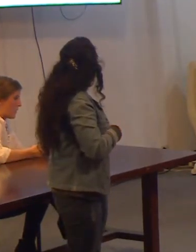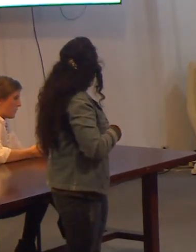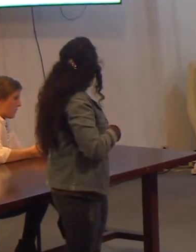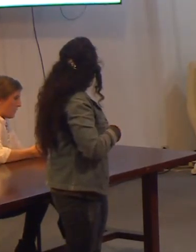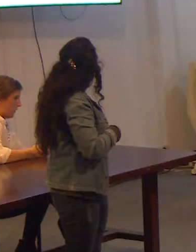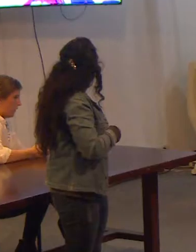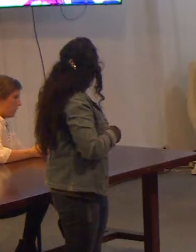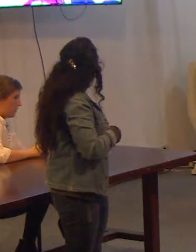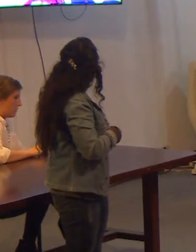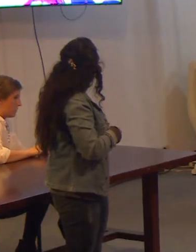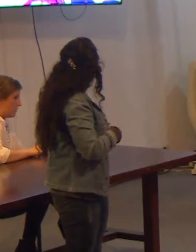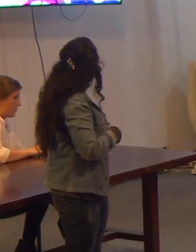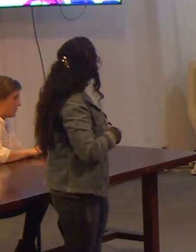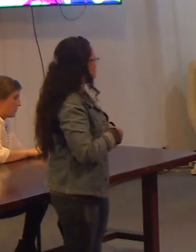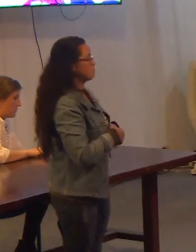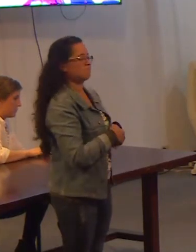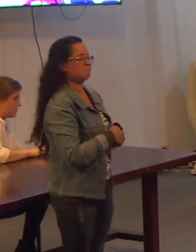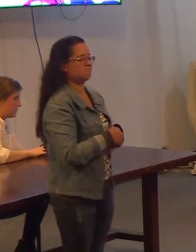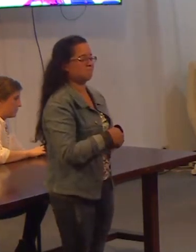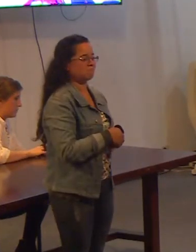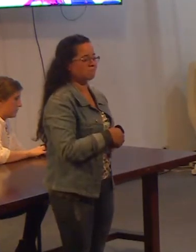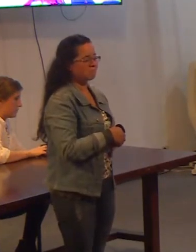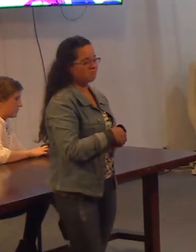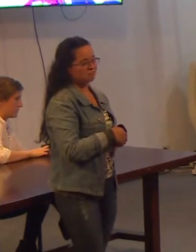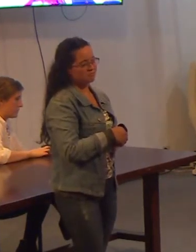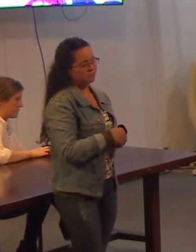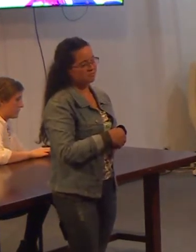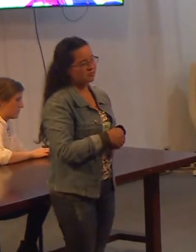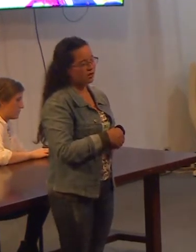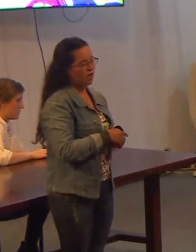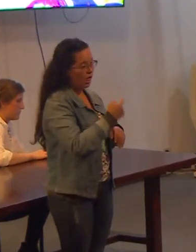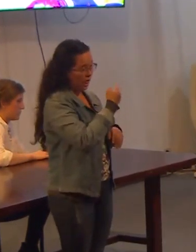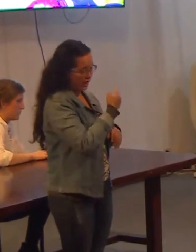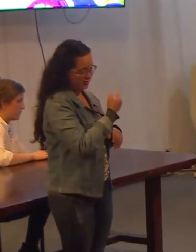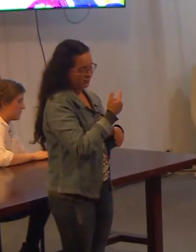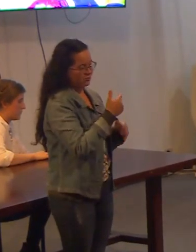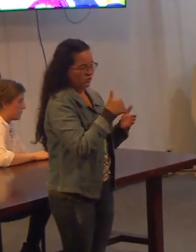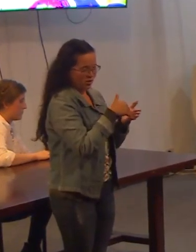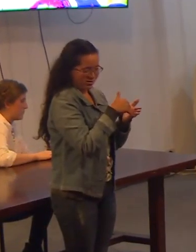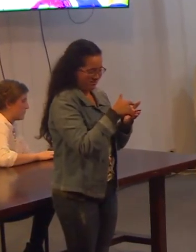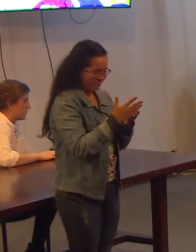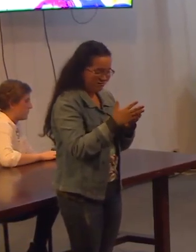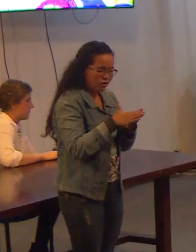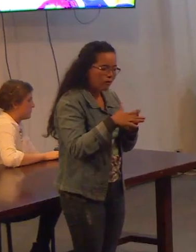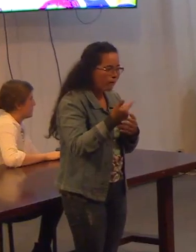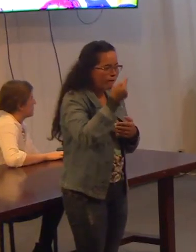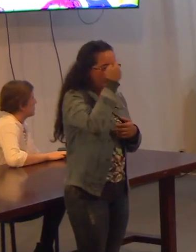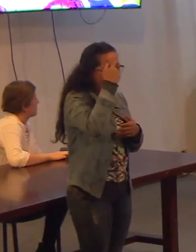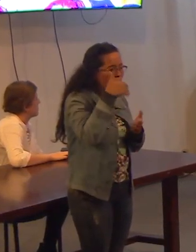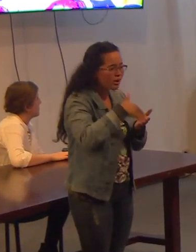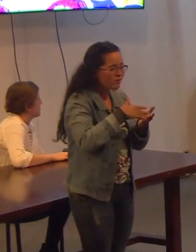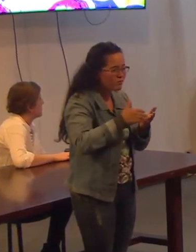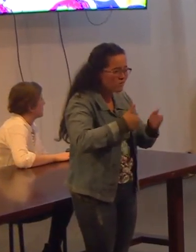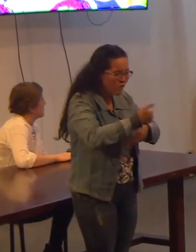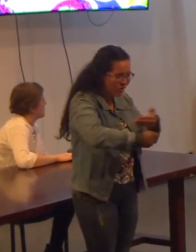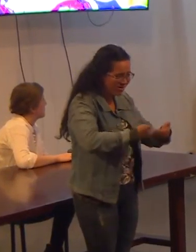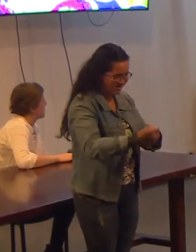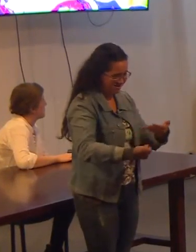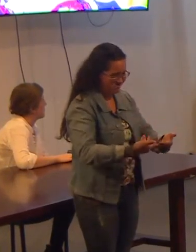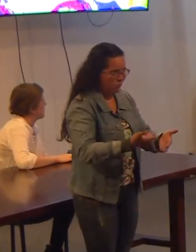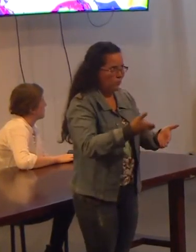Bueno, en este momento empezamos ya a hablar del replanteamiento del proceso. Como mi compañera les